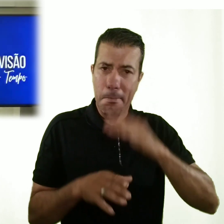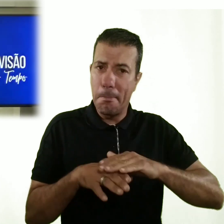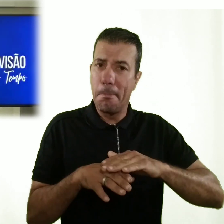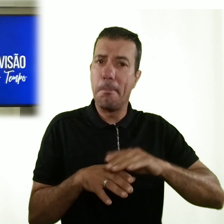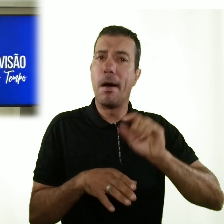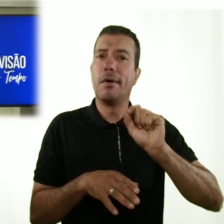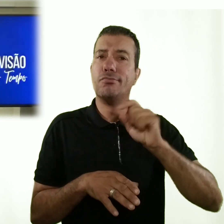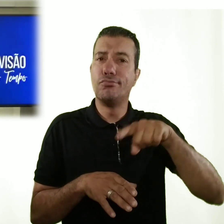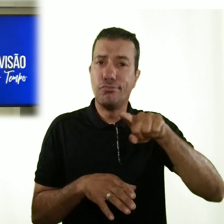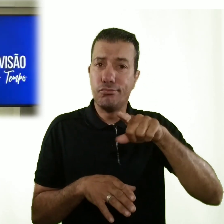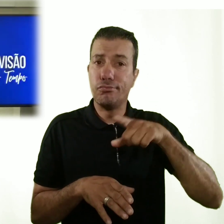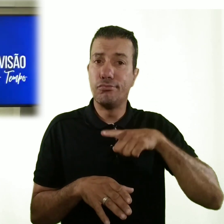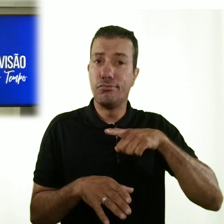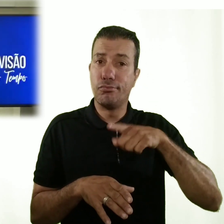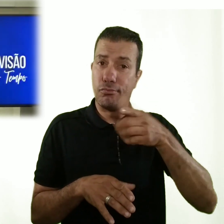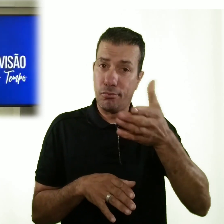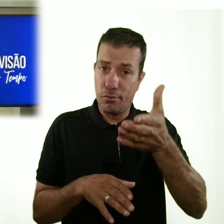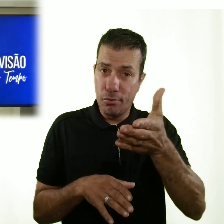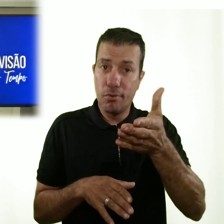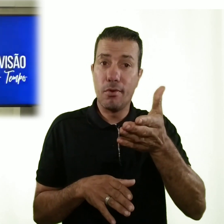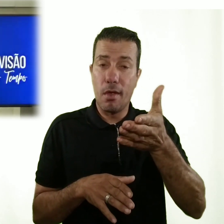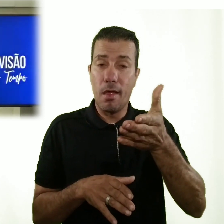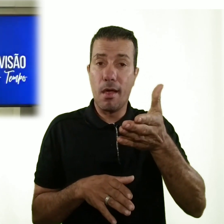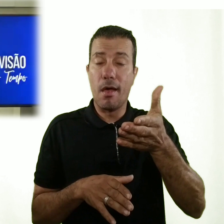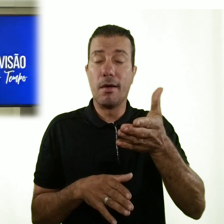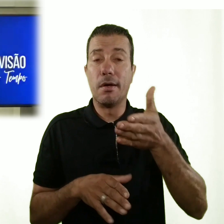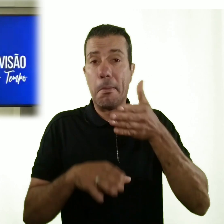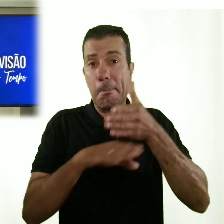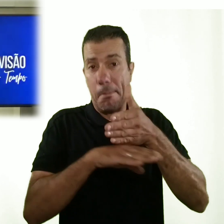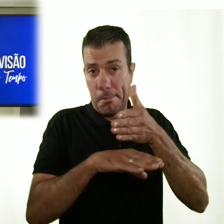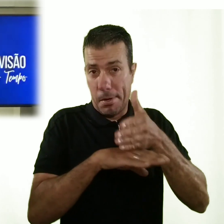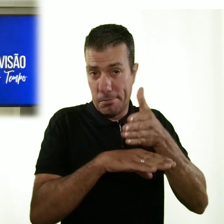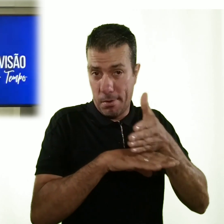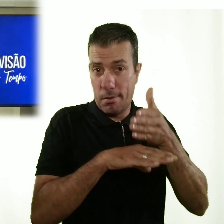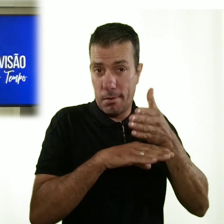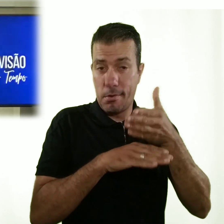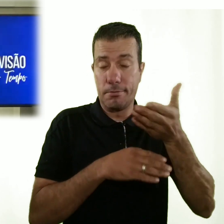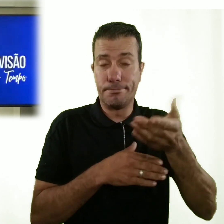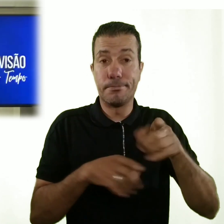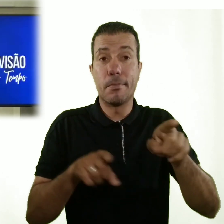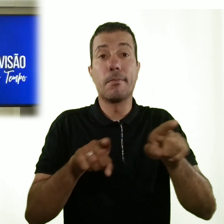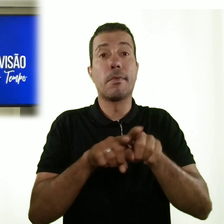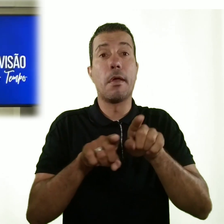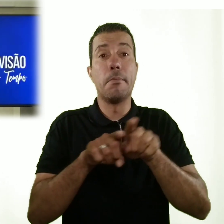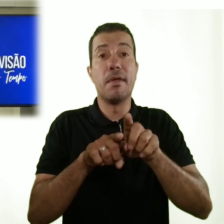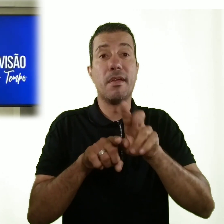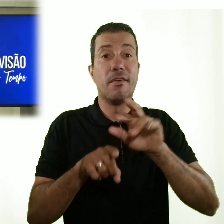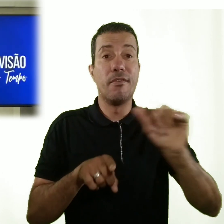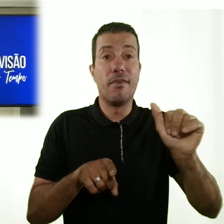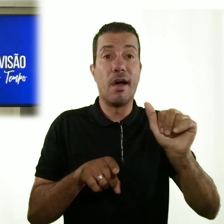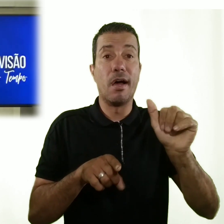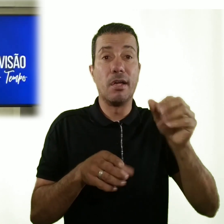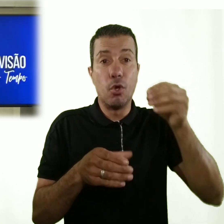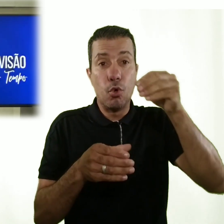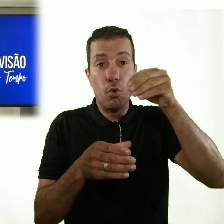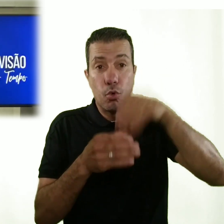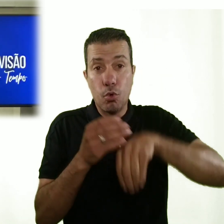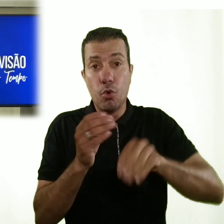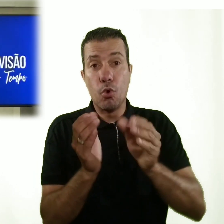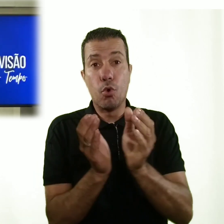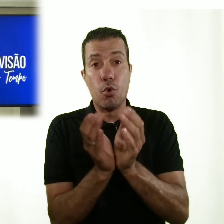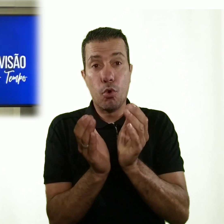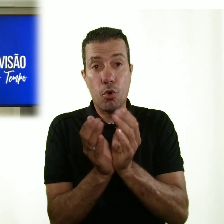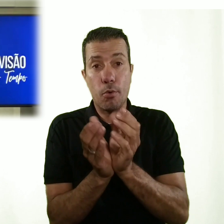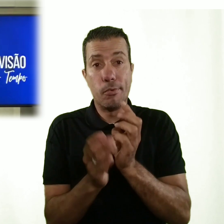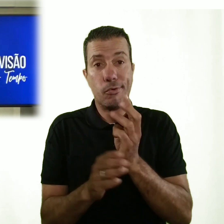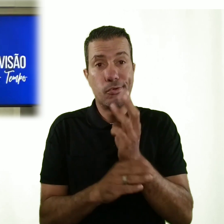gente monitorar aqui a sua participação, e também você vai ser inserido num grupo de WhatsApp. Esse grupo